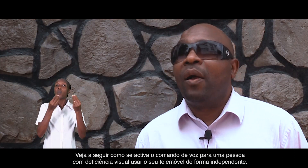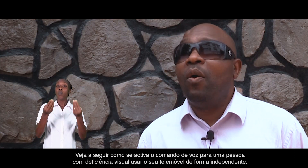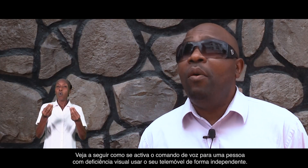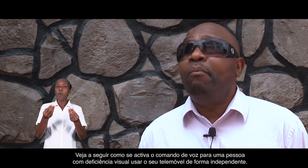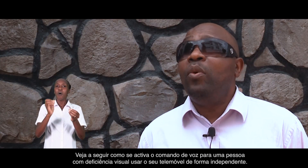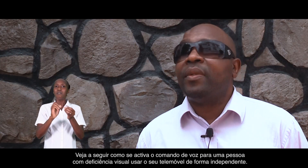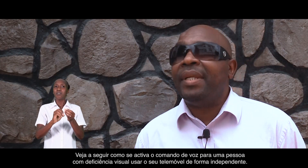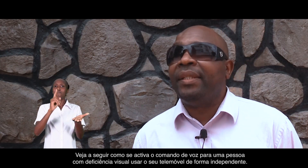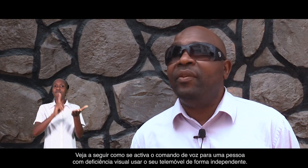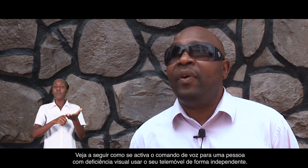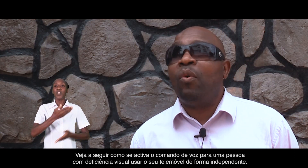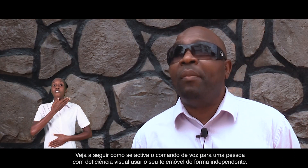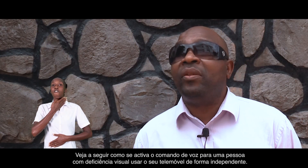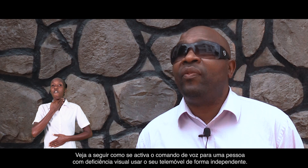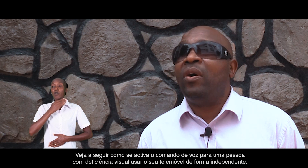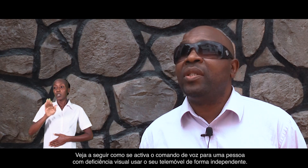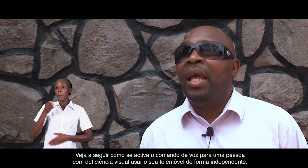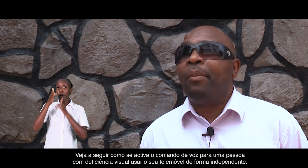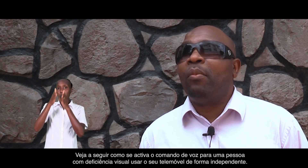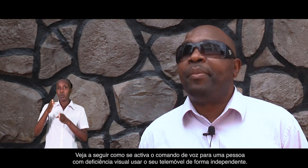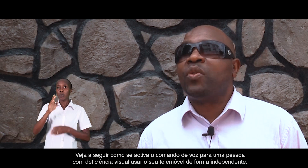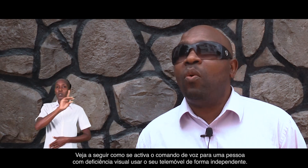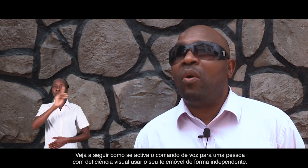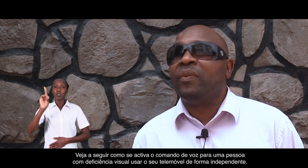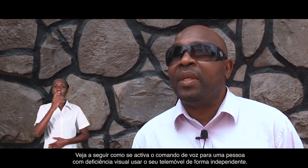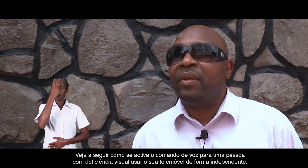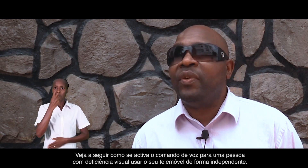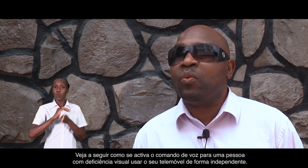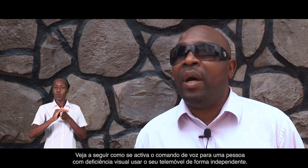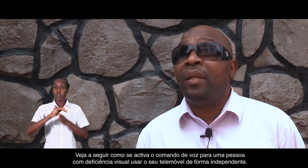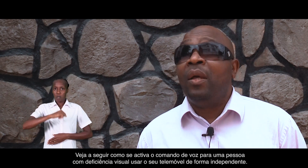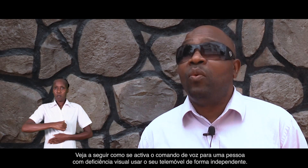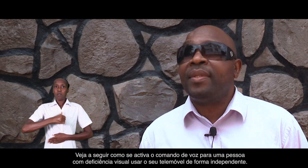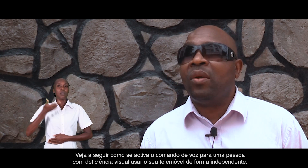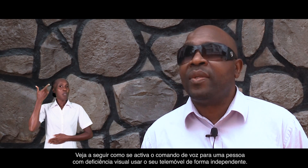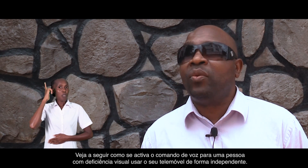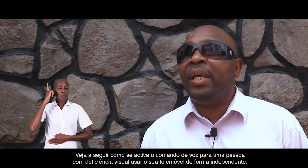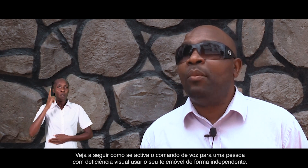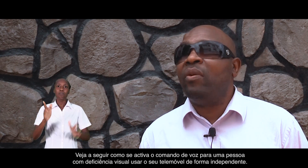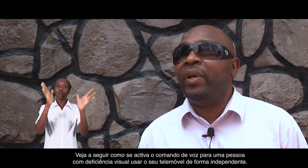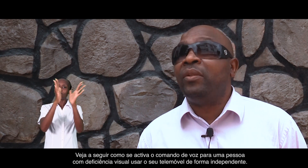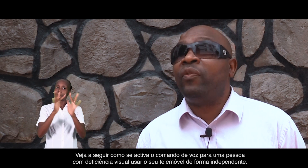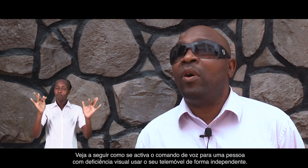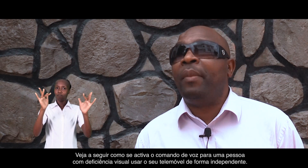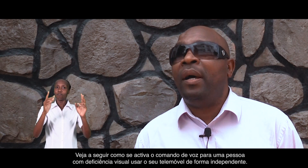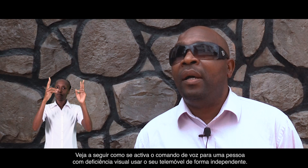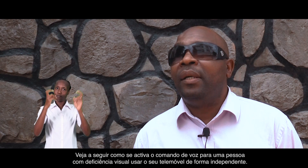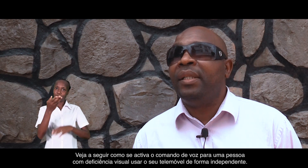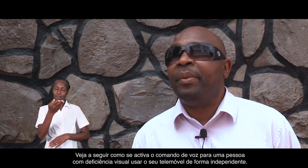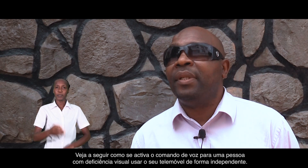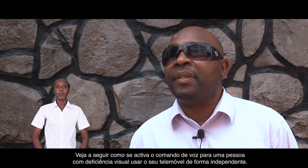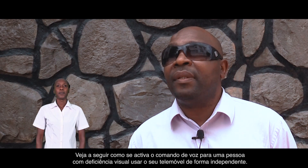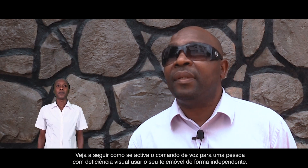como se ativa o comando de voz para uma pessoa com deficiência visual usar o seu telemóvel de forma